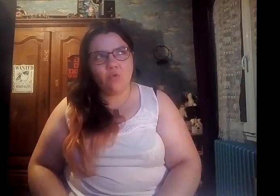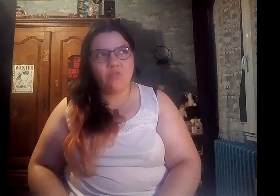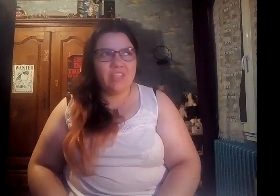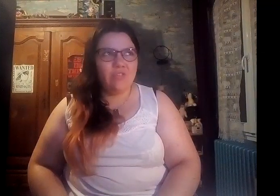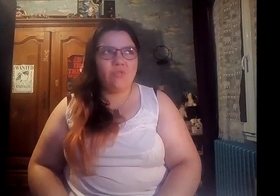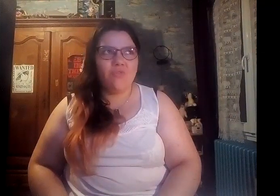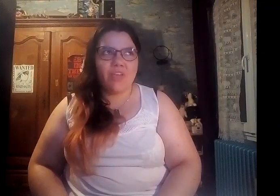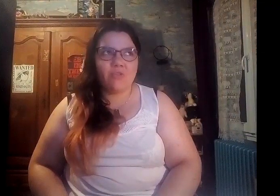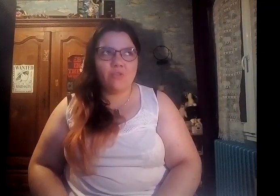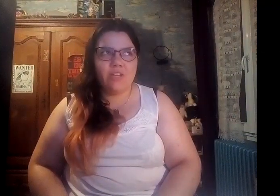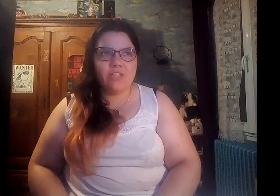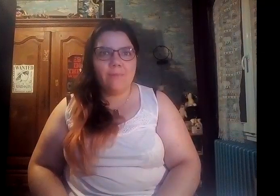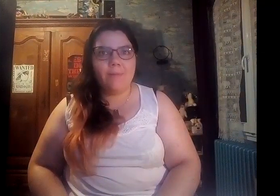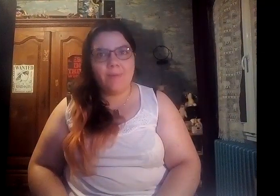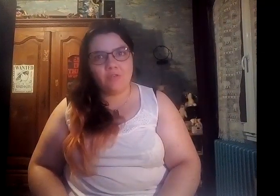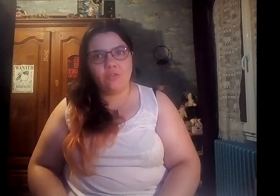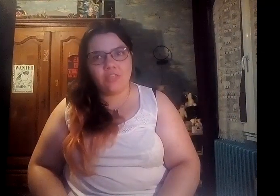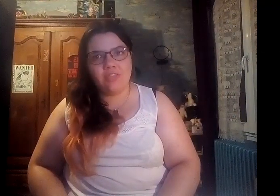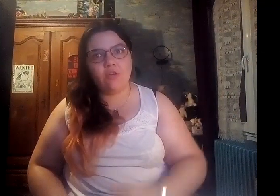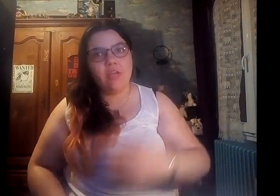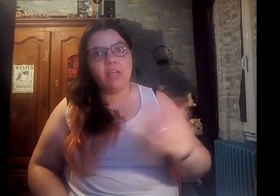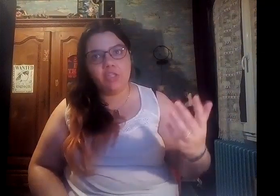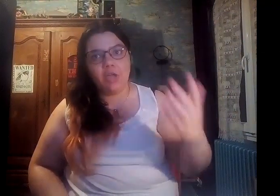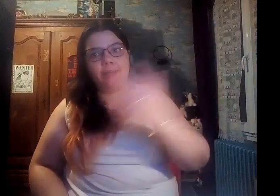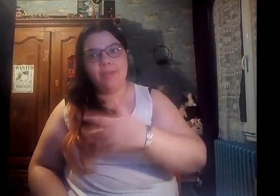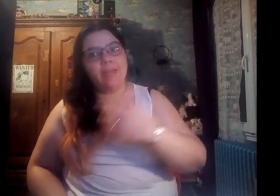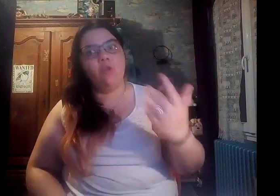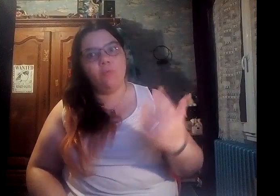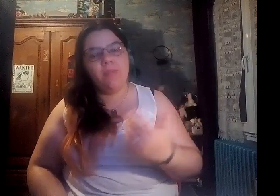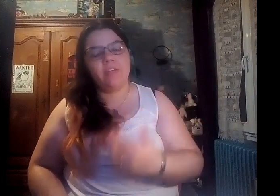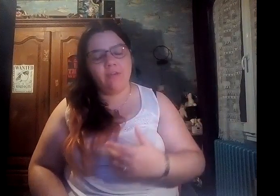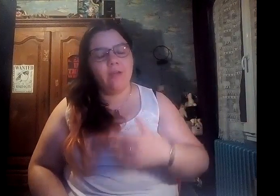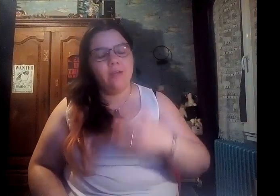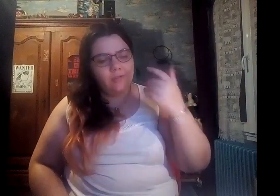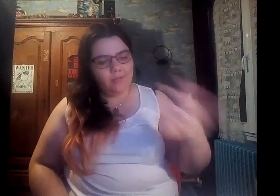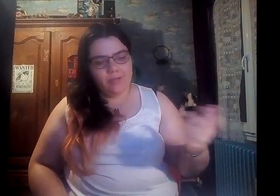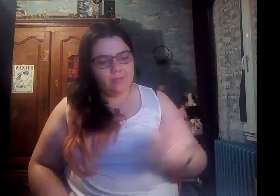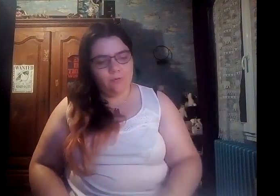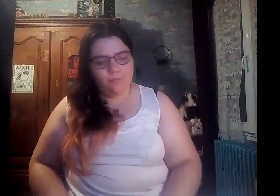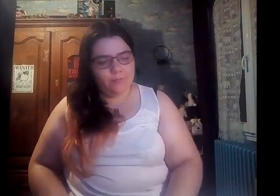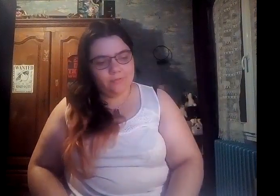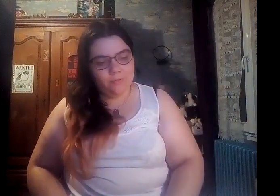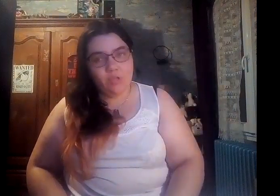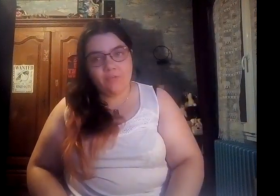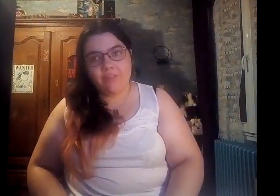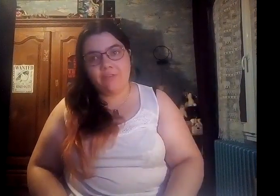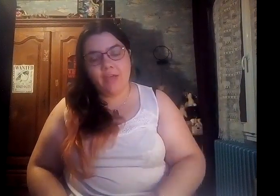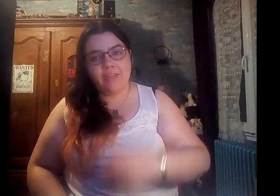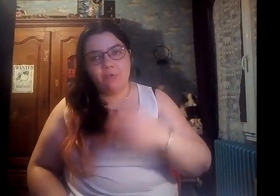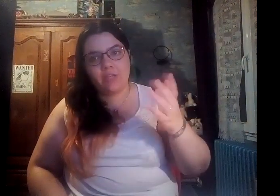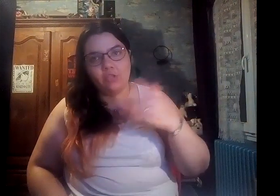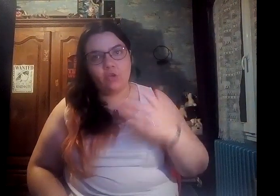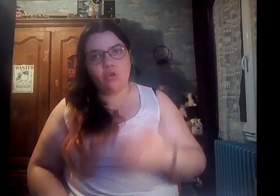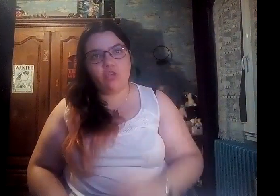le coup c'est une autre version de gustrap parce que dans cette théorie glitch trap = le mimi enfin ouais bon je vous invite à faire davantage de recherche